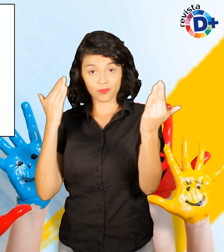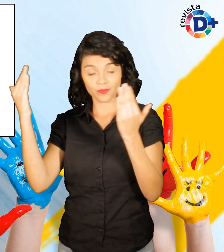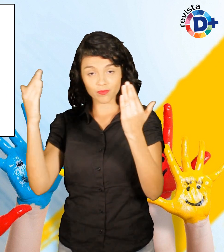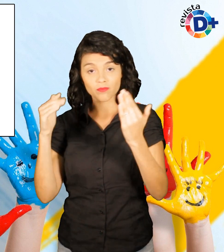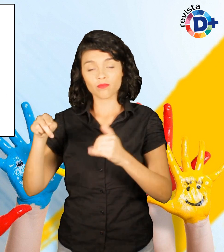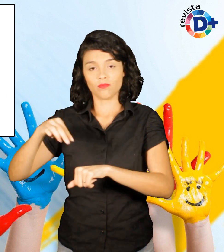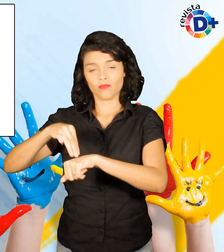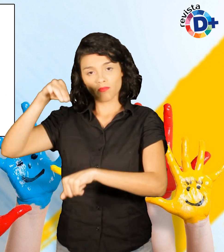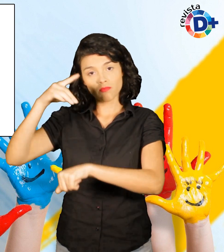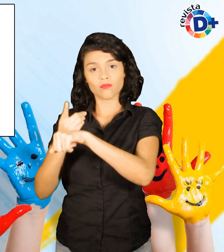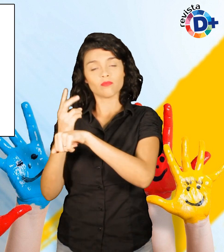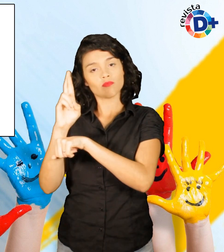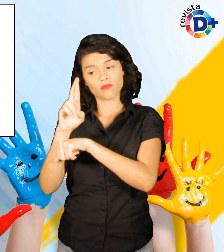e doutora em educação,